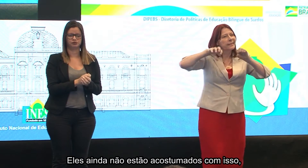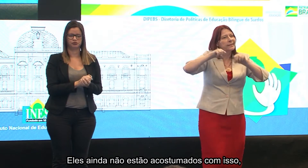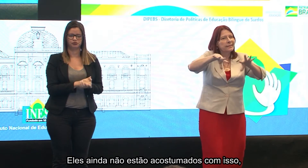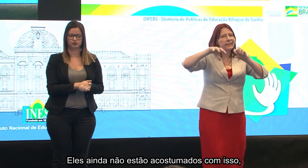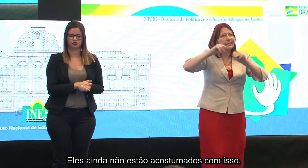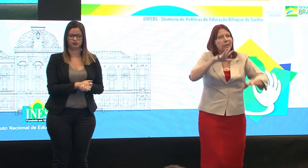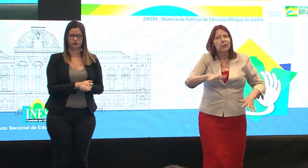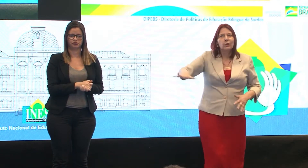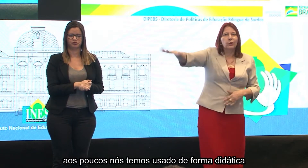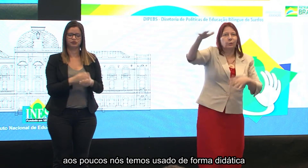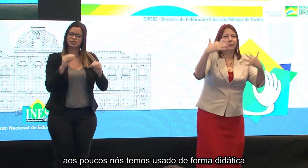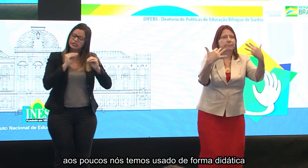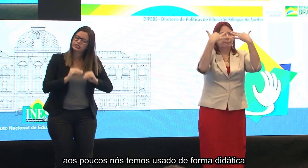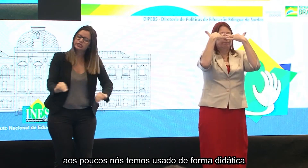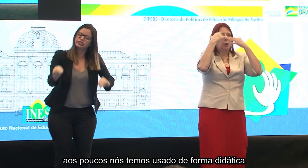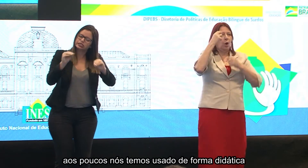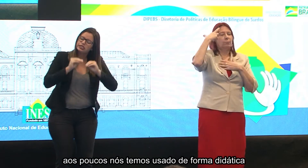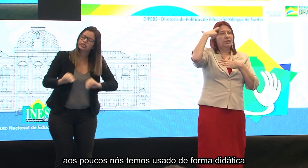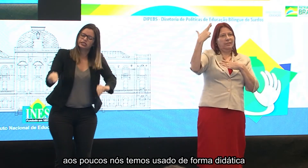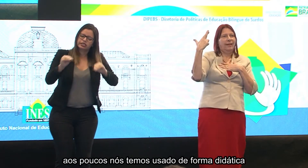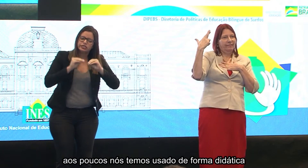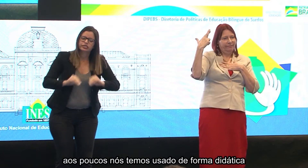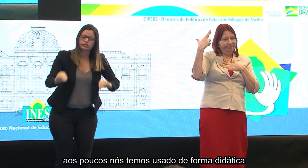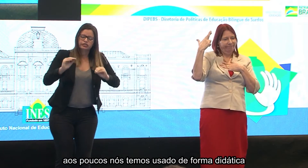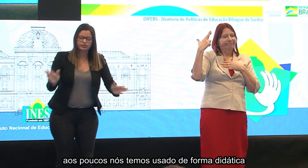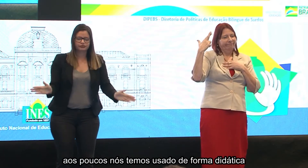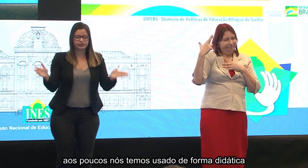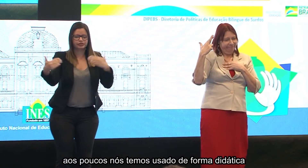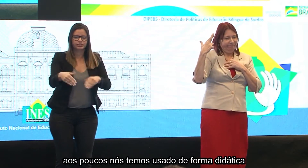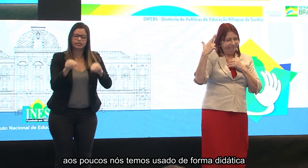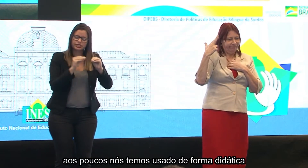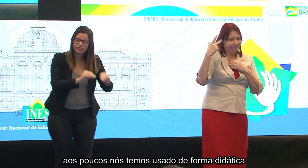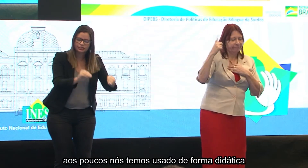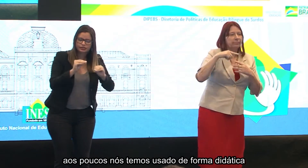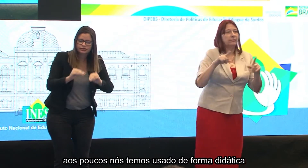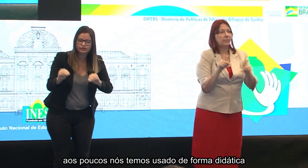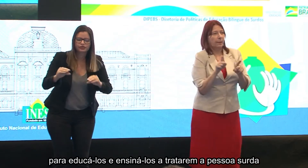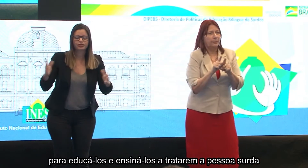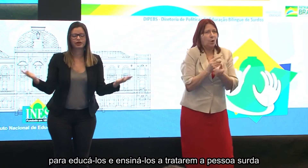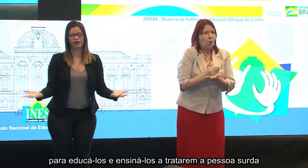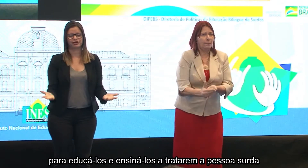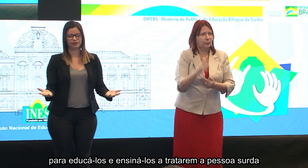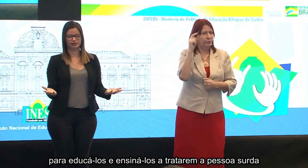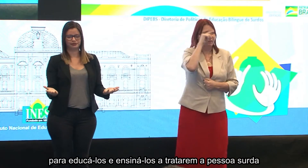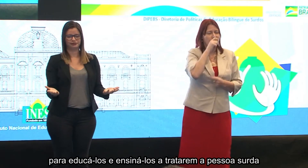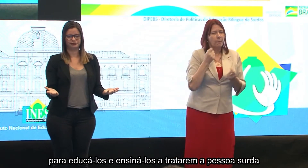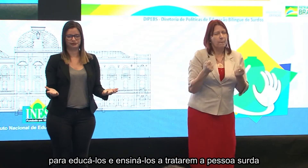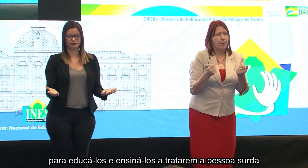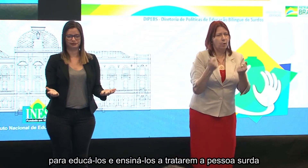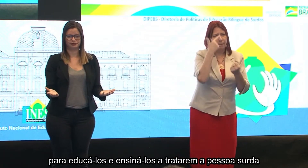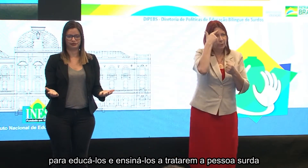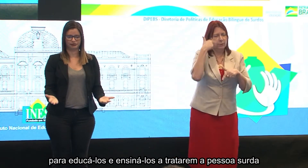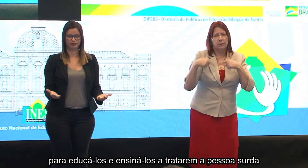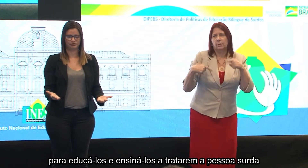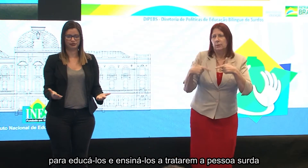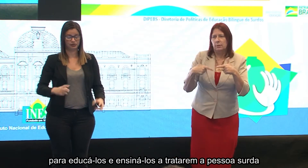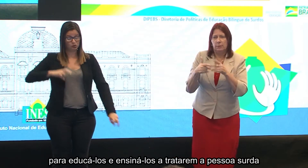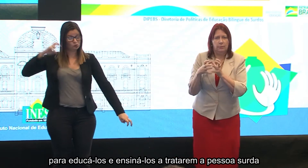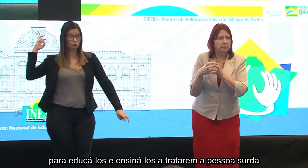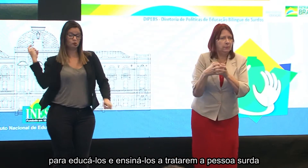com isso. E aos poucos, nós temos usando de uma forma didática para educá-los e ensiná-los a se comportar e a tratar a